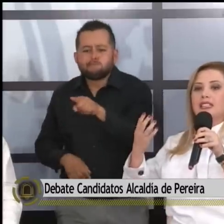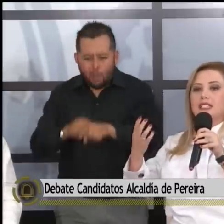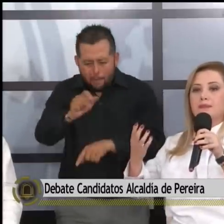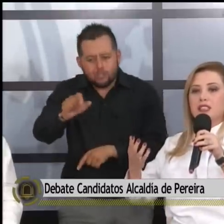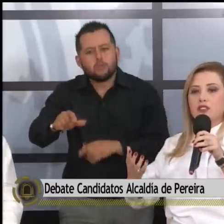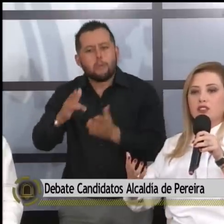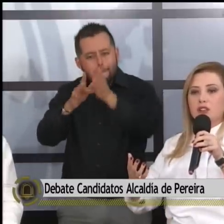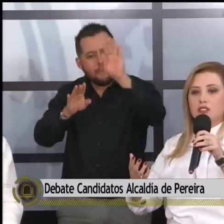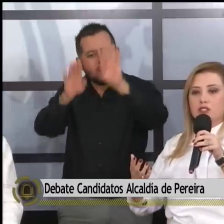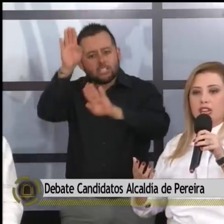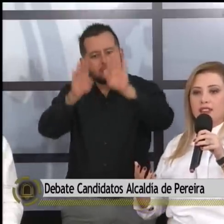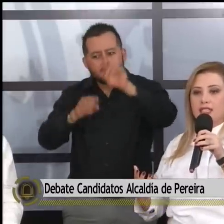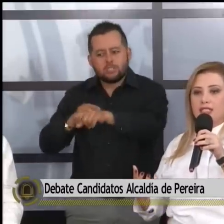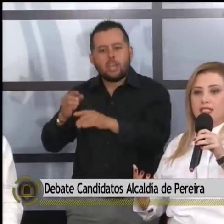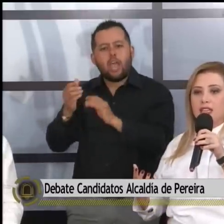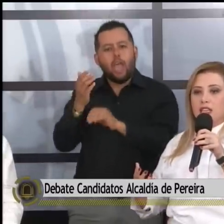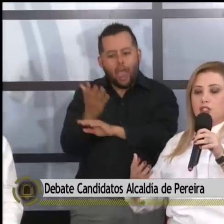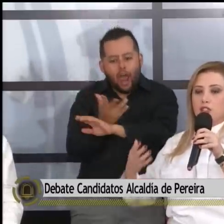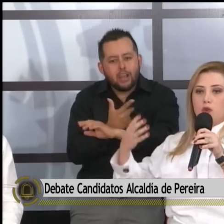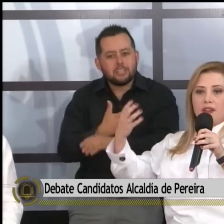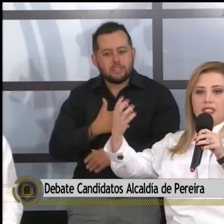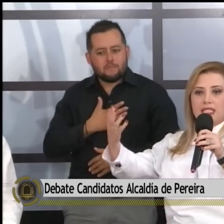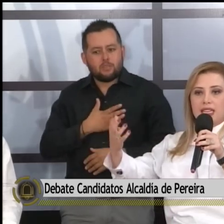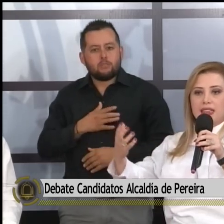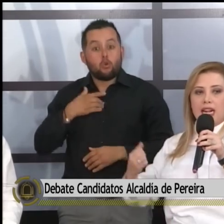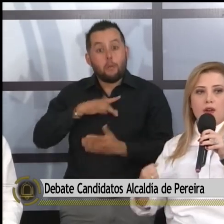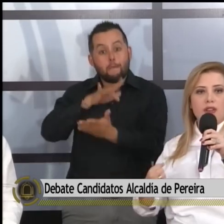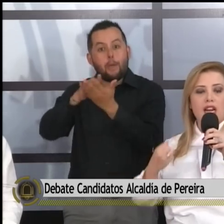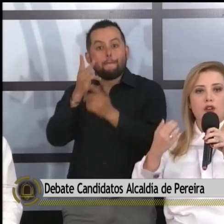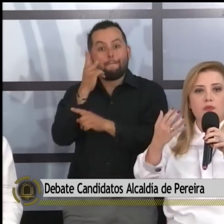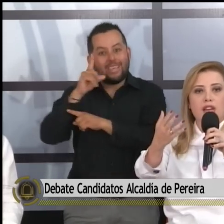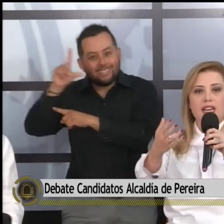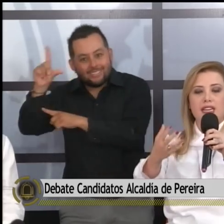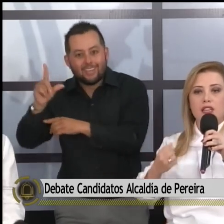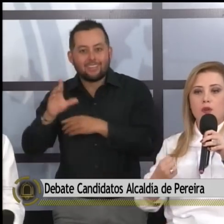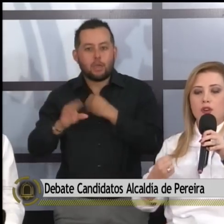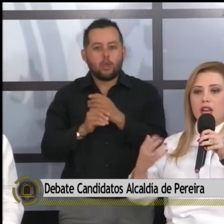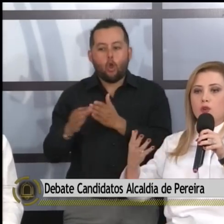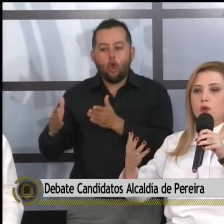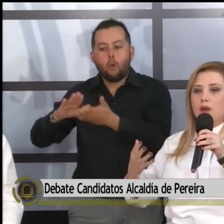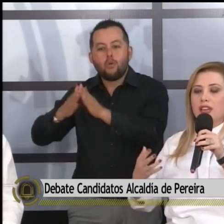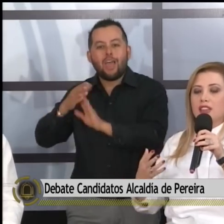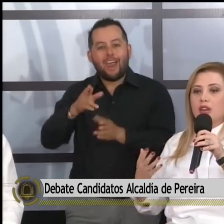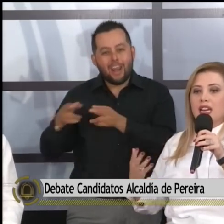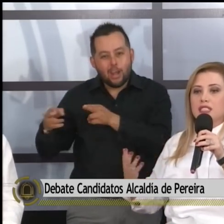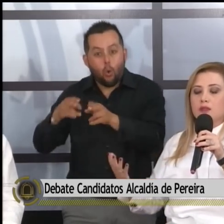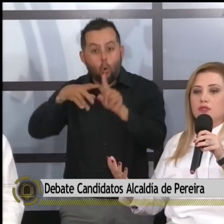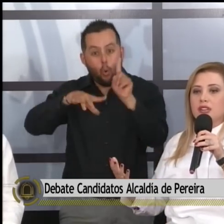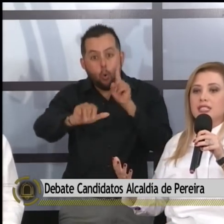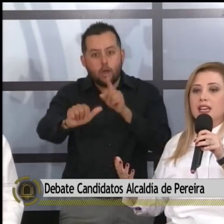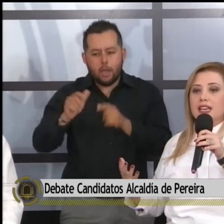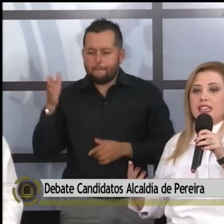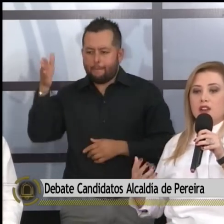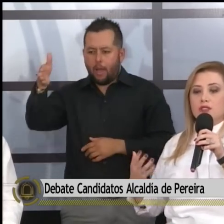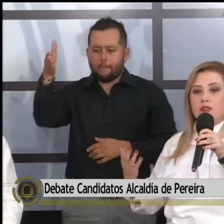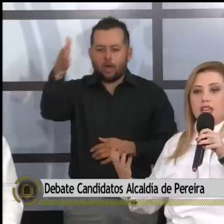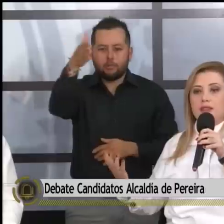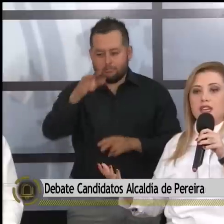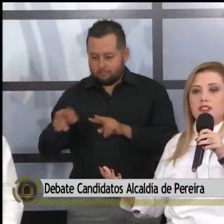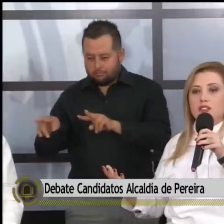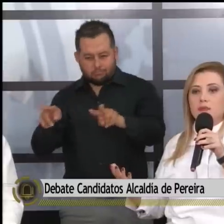la participación de nuestros artistas? Yo subo a Villa Santana, voy a la comuna del Río, voy a Cuba, voy a todas las comunas y